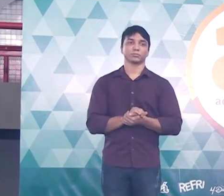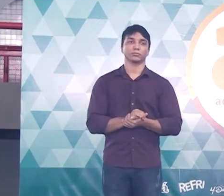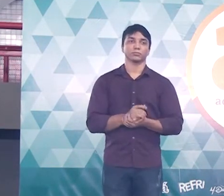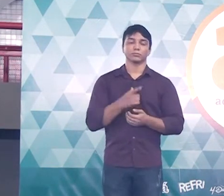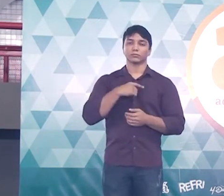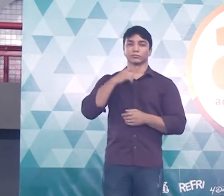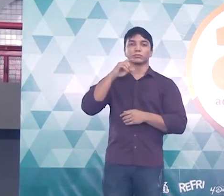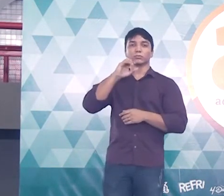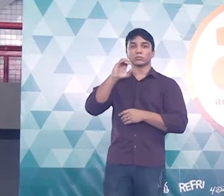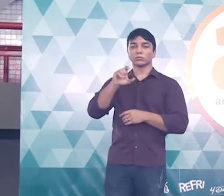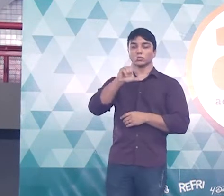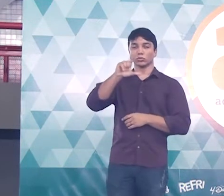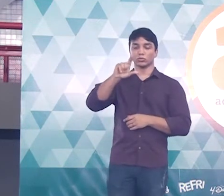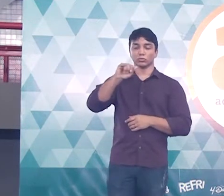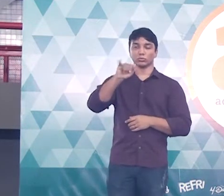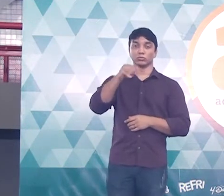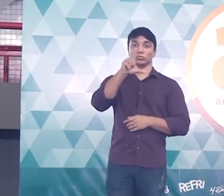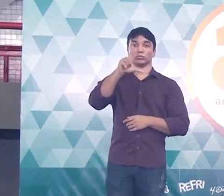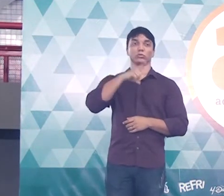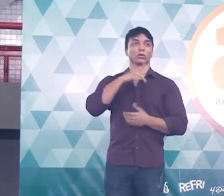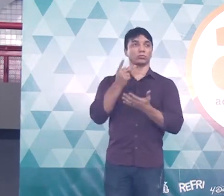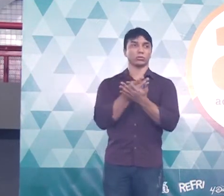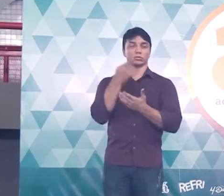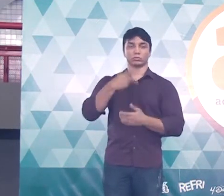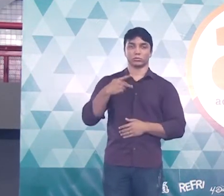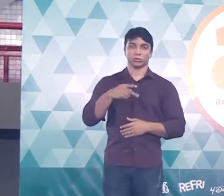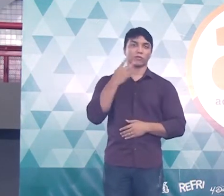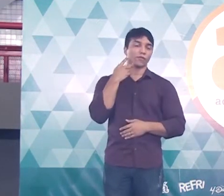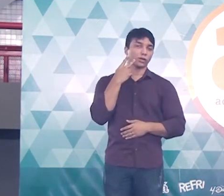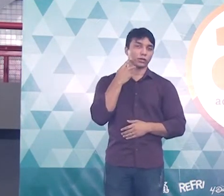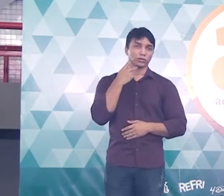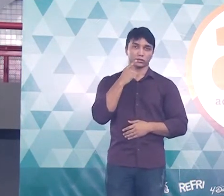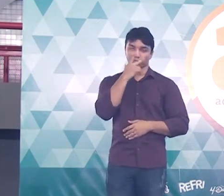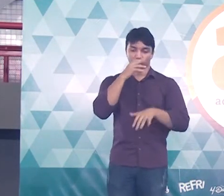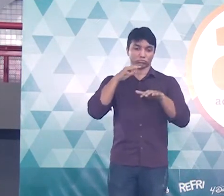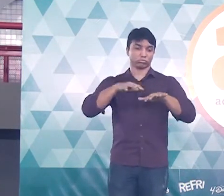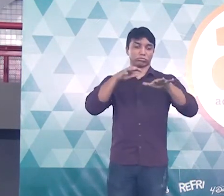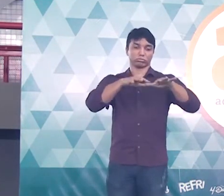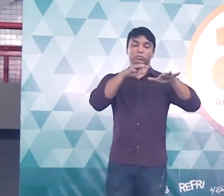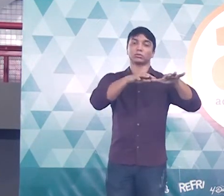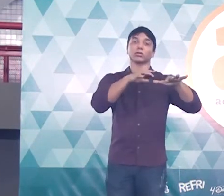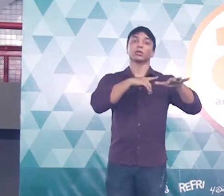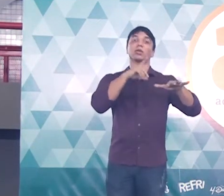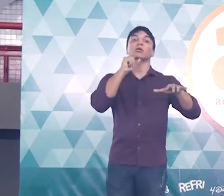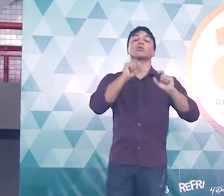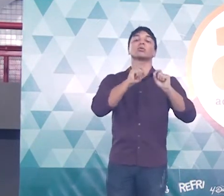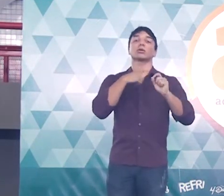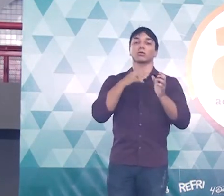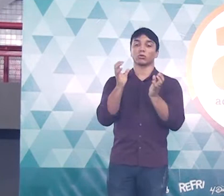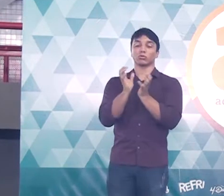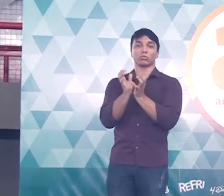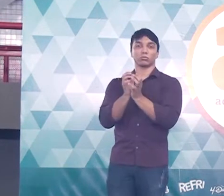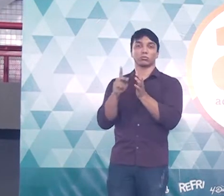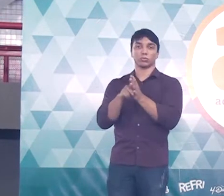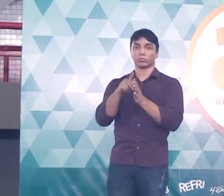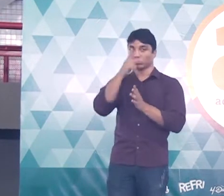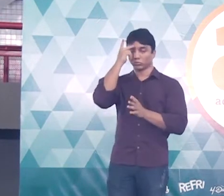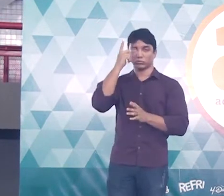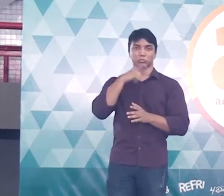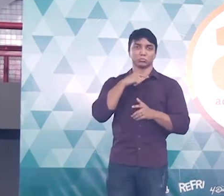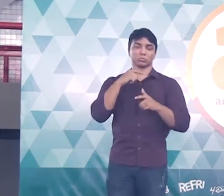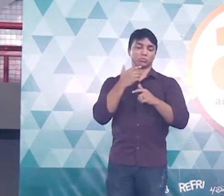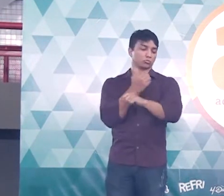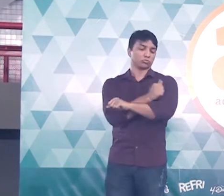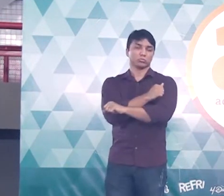no mês de julho acontece aqui em Fortaleza, que uma vez tinha um grupo de universitários, né? Um